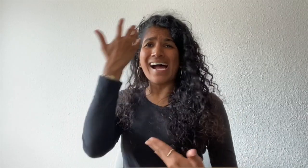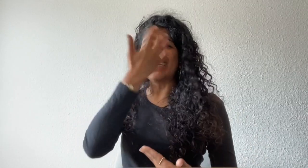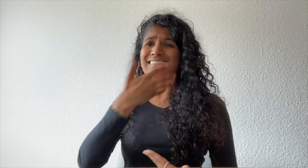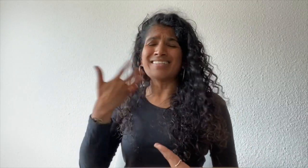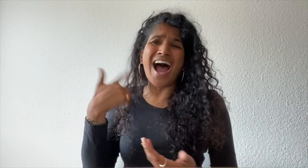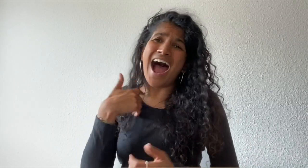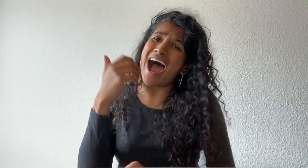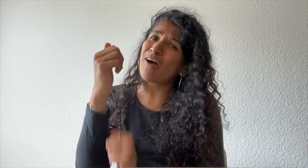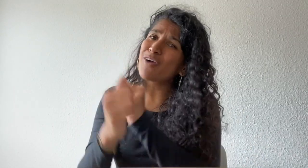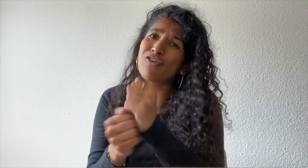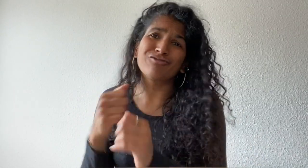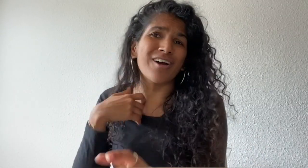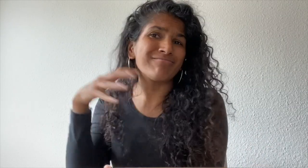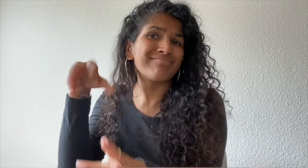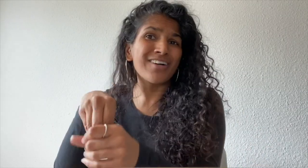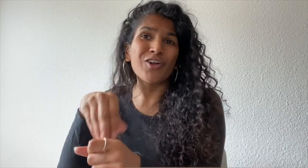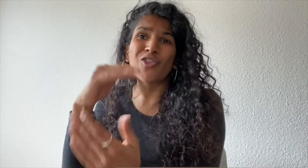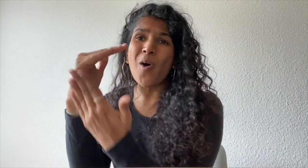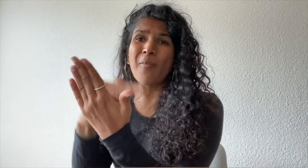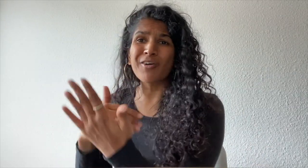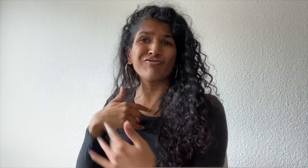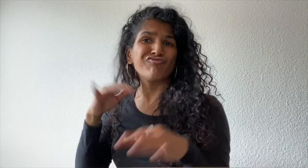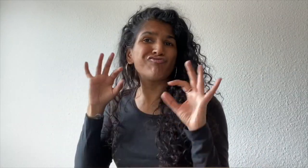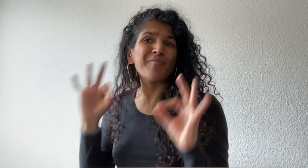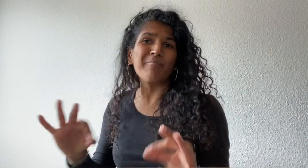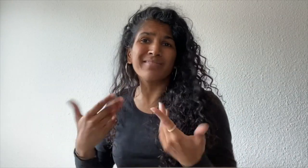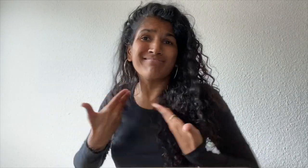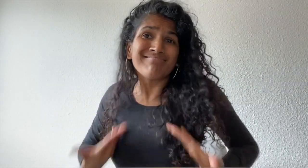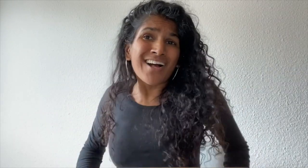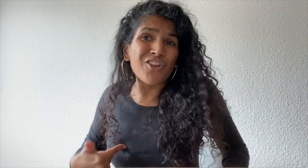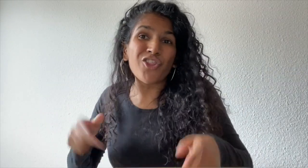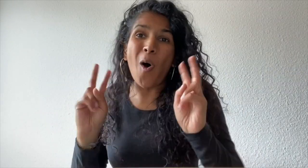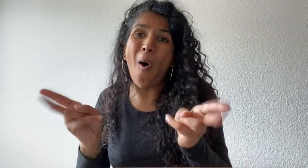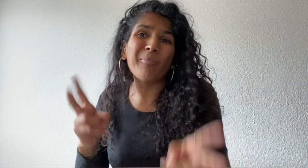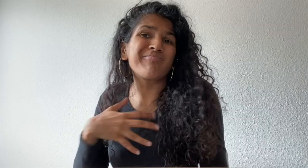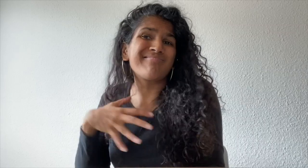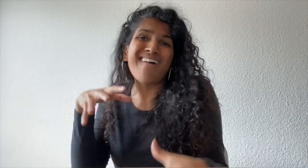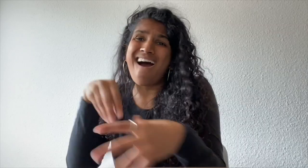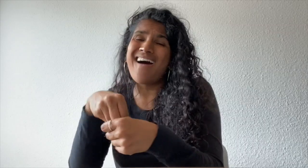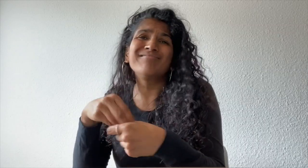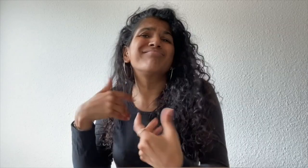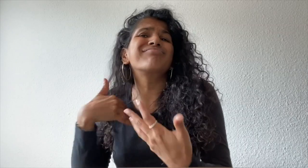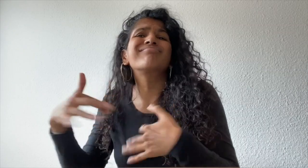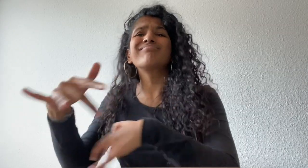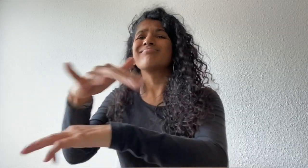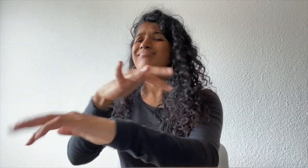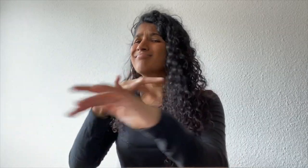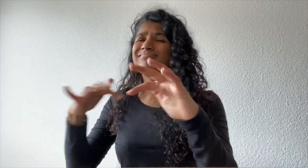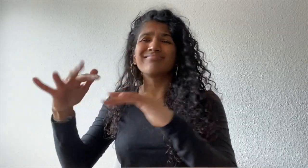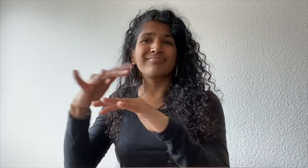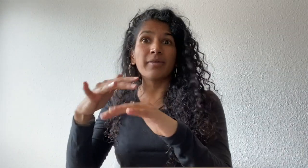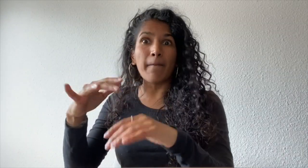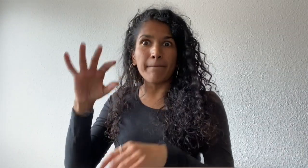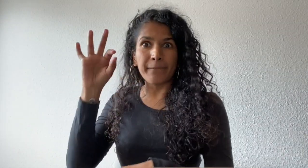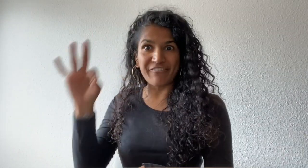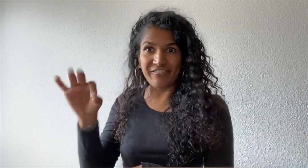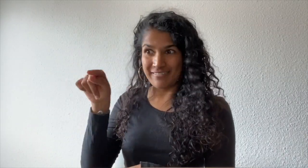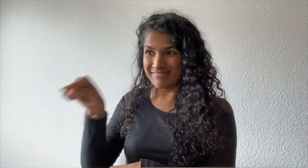diese automatisch, dadurch, dass ihre Hautfarbe der Norm entspricht. Wenn eine weiße